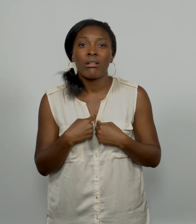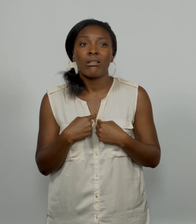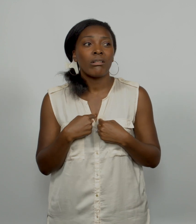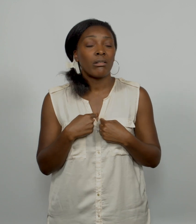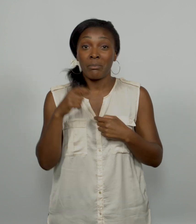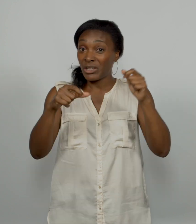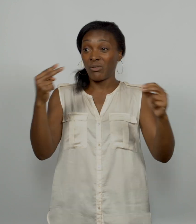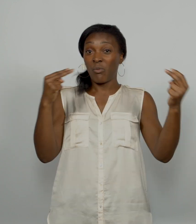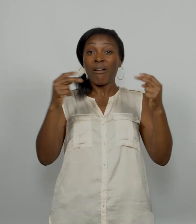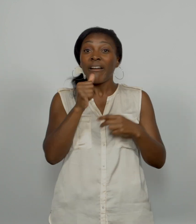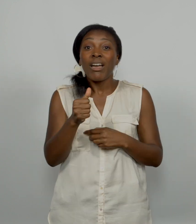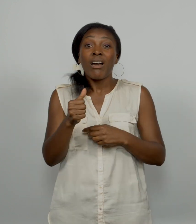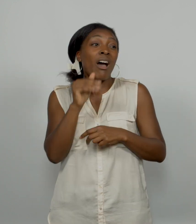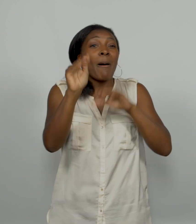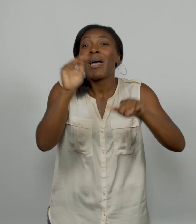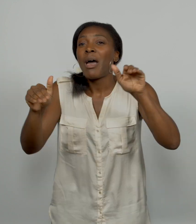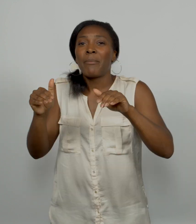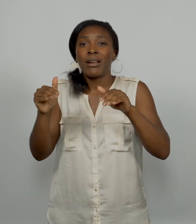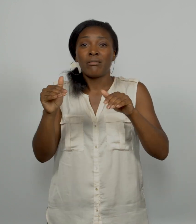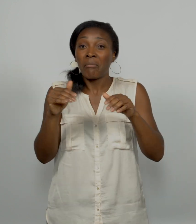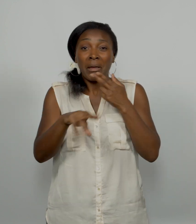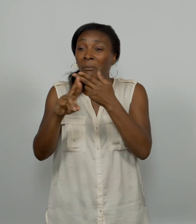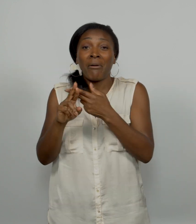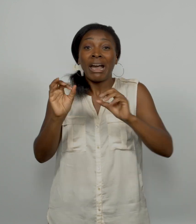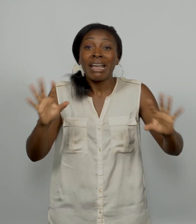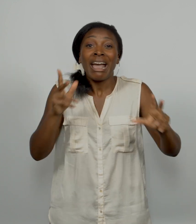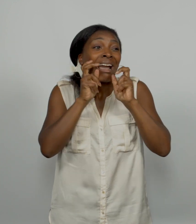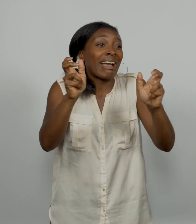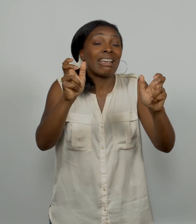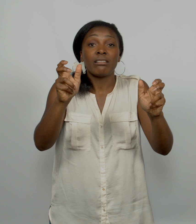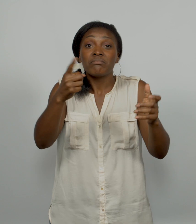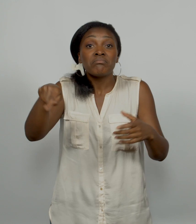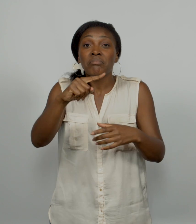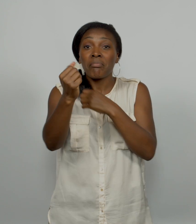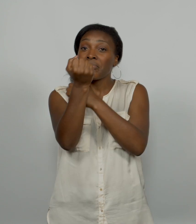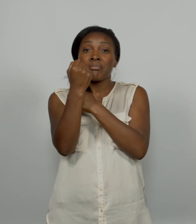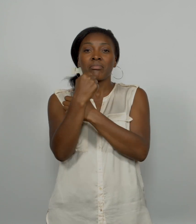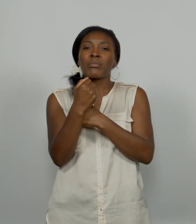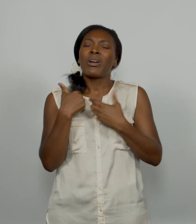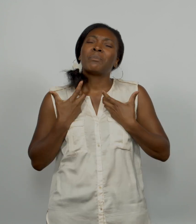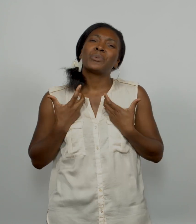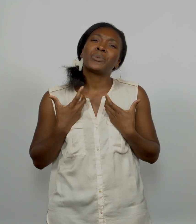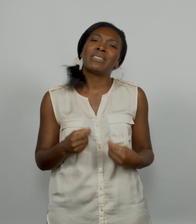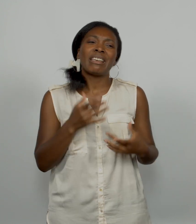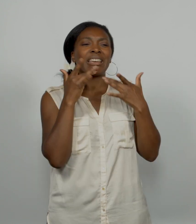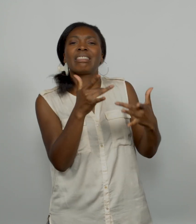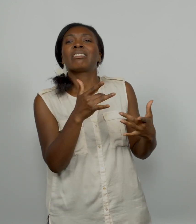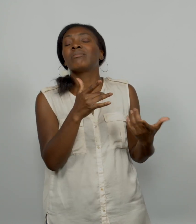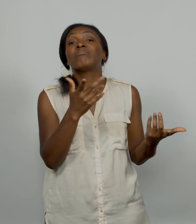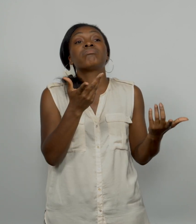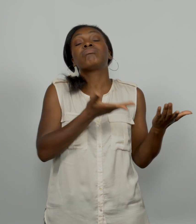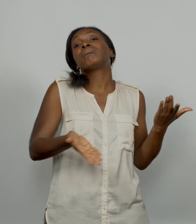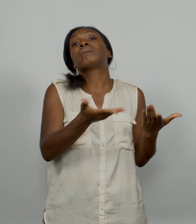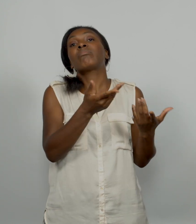ne m'entendait. Et comme si je pouvais crier, mais qu'on ne m'entendait pas. Un jour, épuisée, j'ai quitté le squat où je